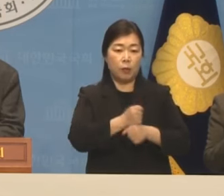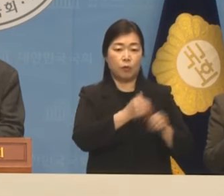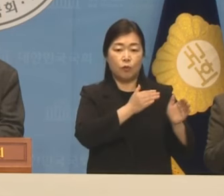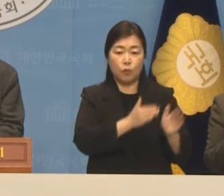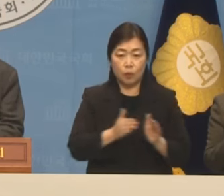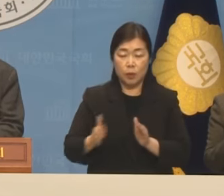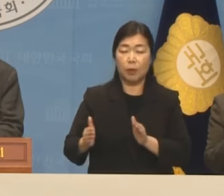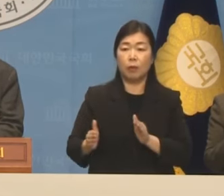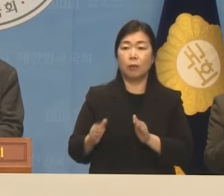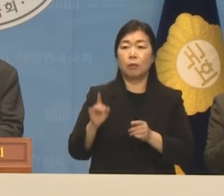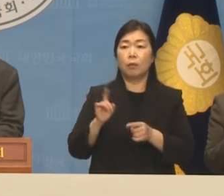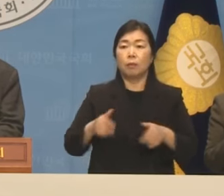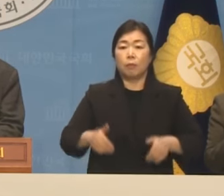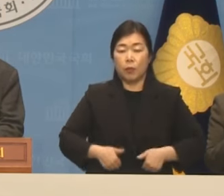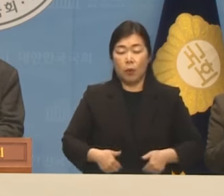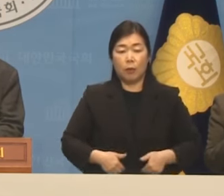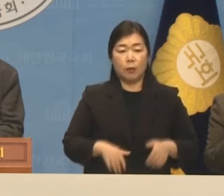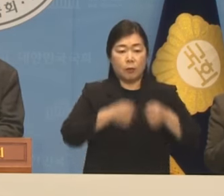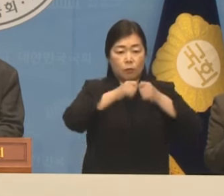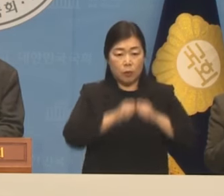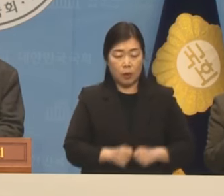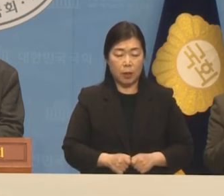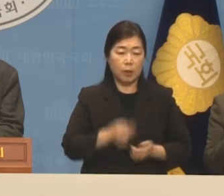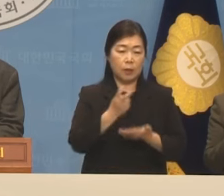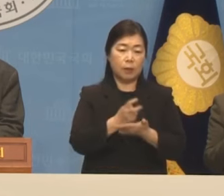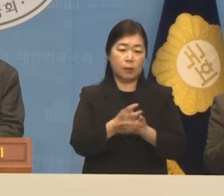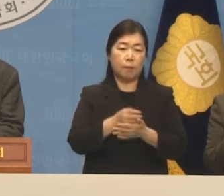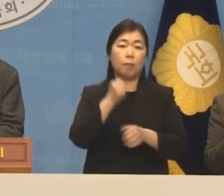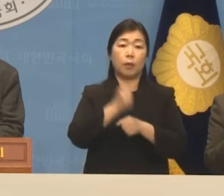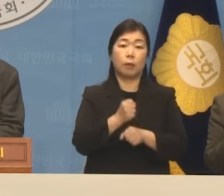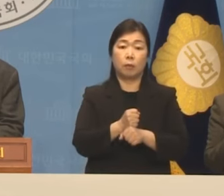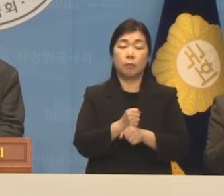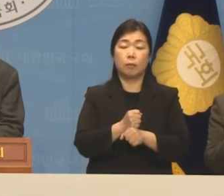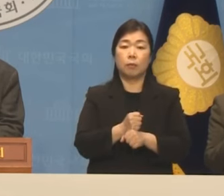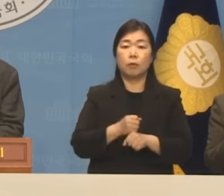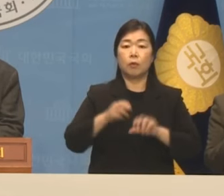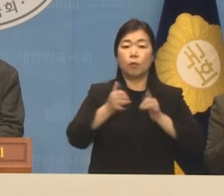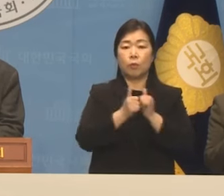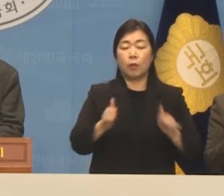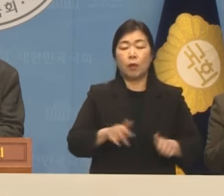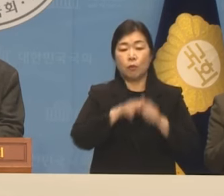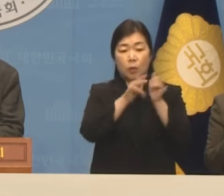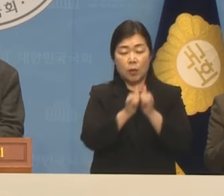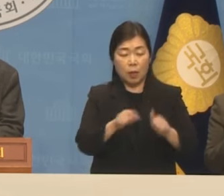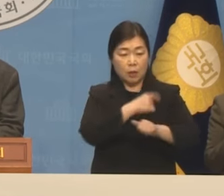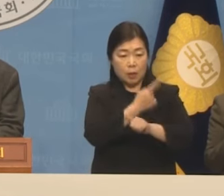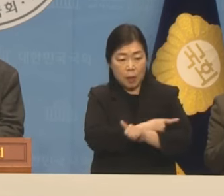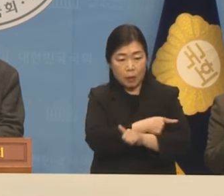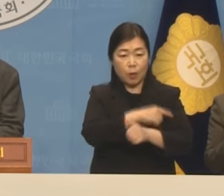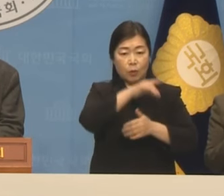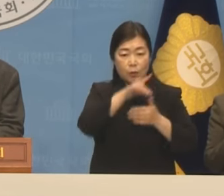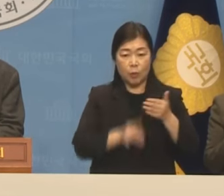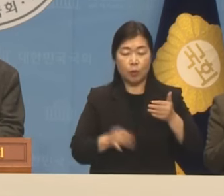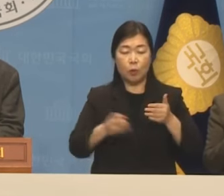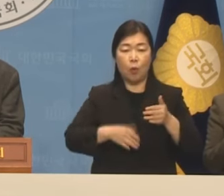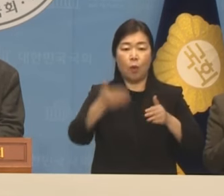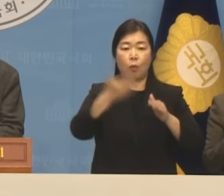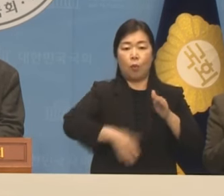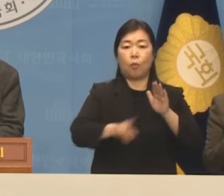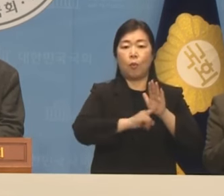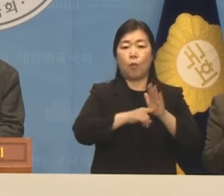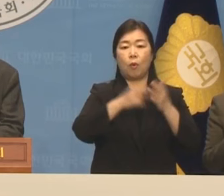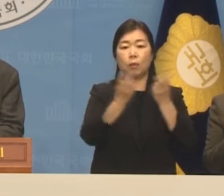준비에 필요한 세부 지침 마련, 국민후보 자격 요건 및 국민후보 공모 요강